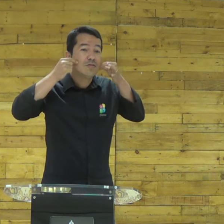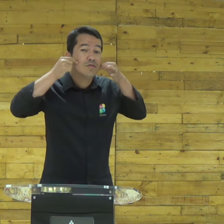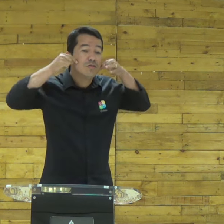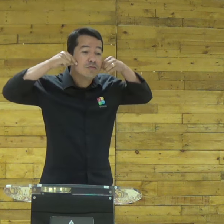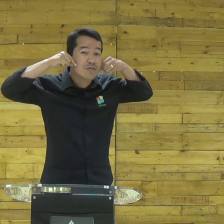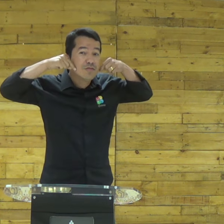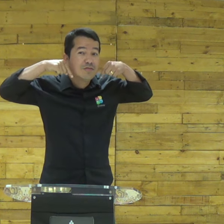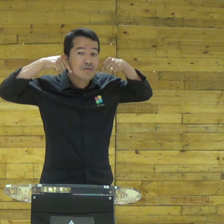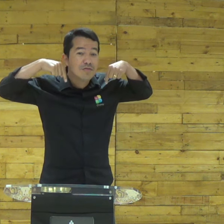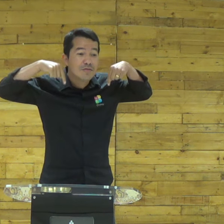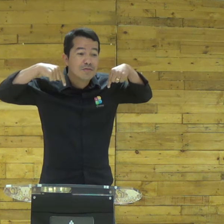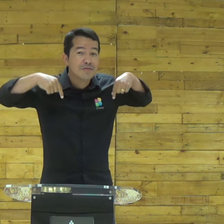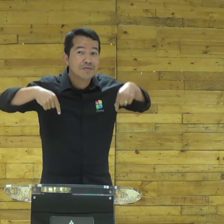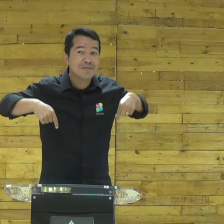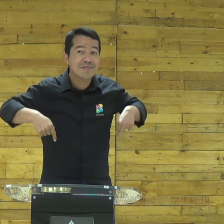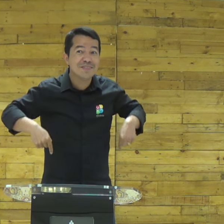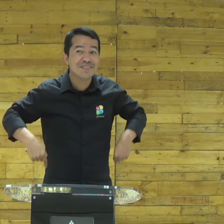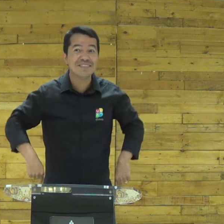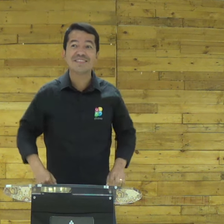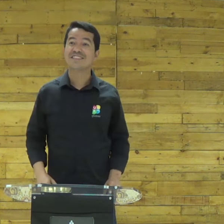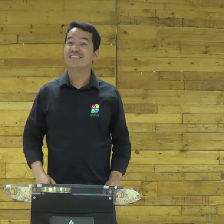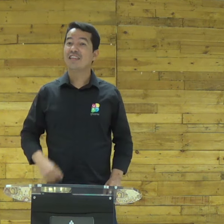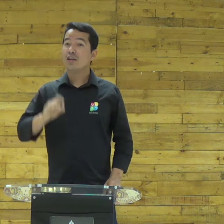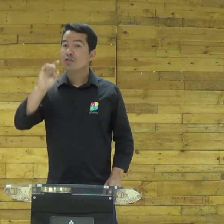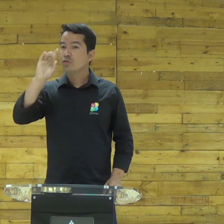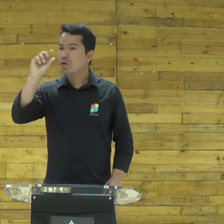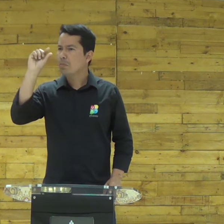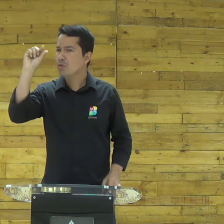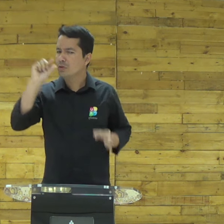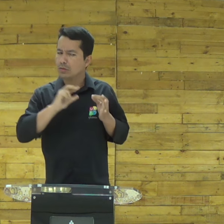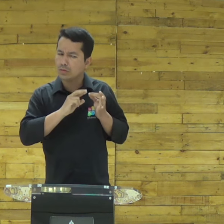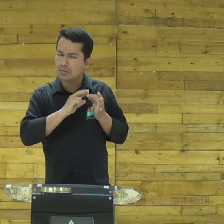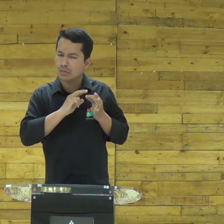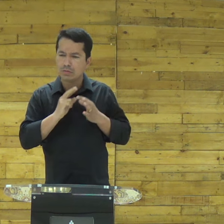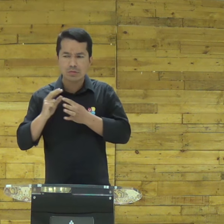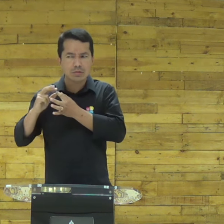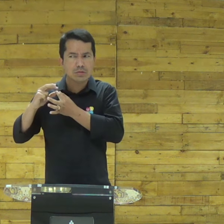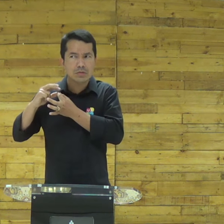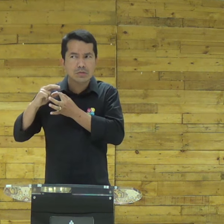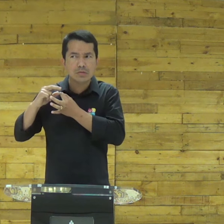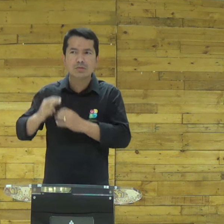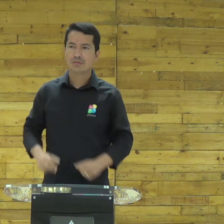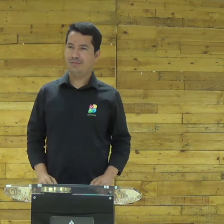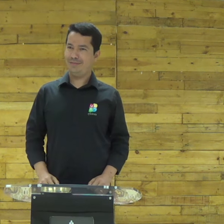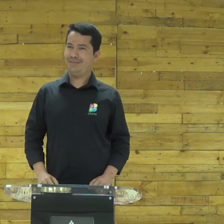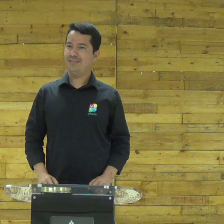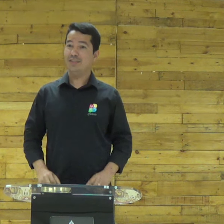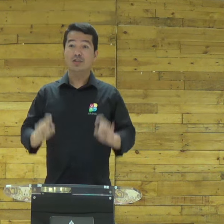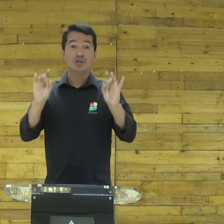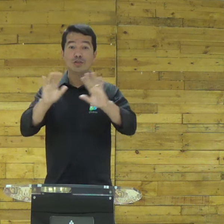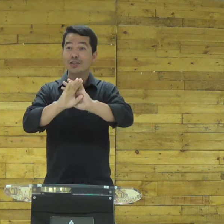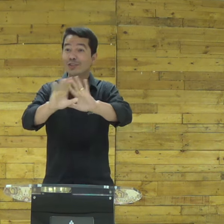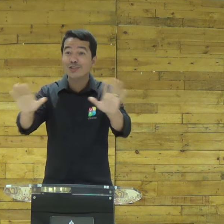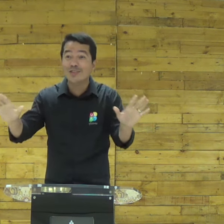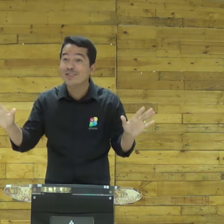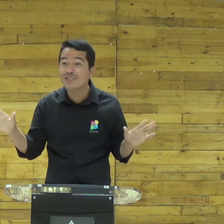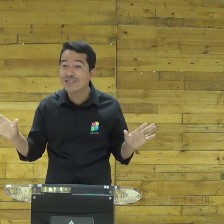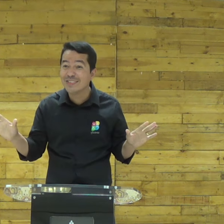homem precisava manter essa região da barba sim podia parar ali um pouquinho talvez mas